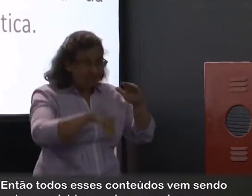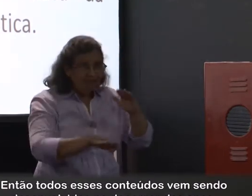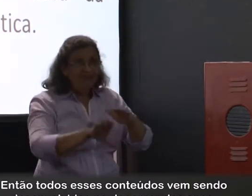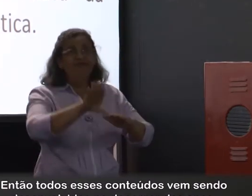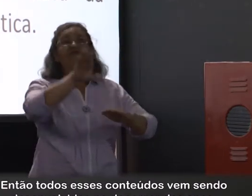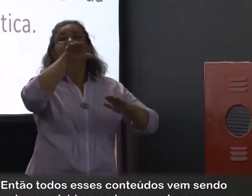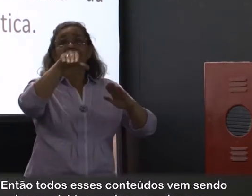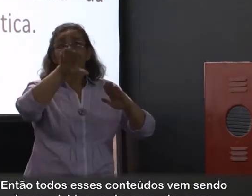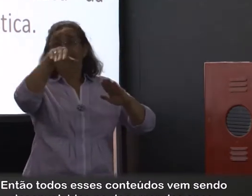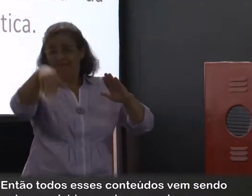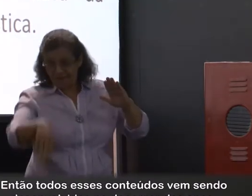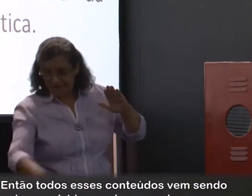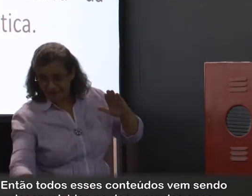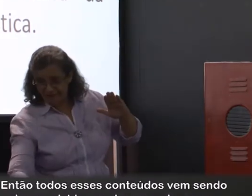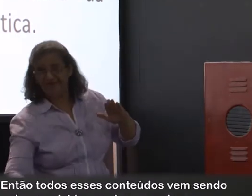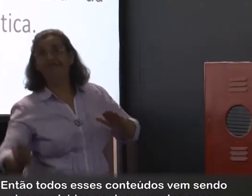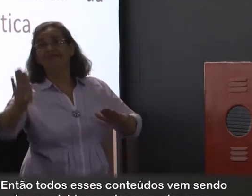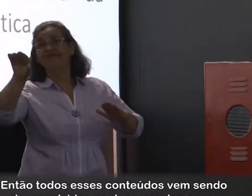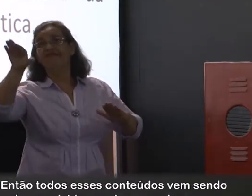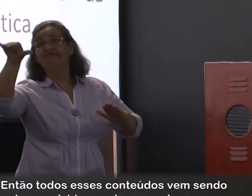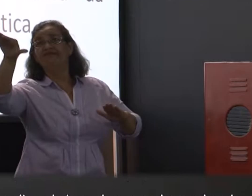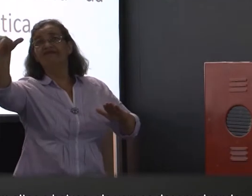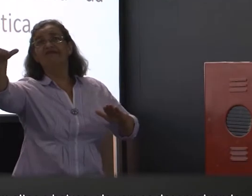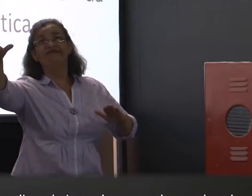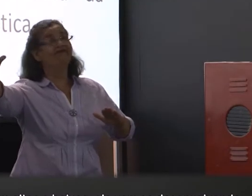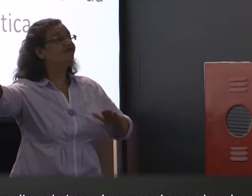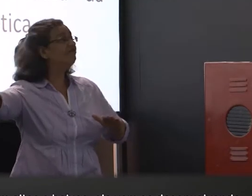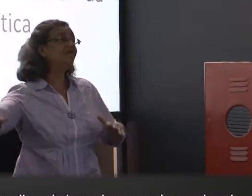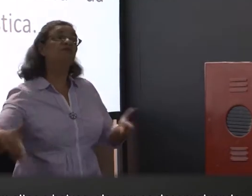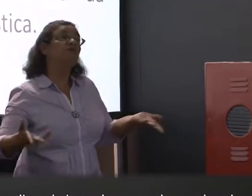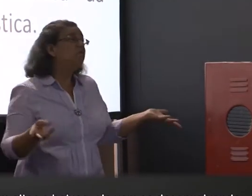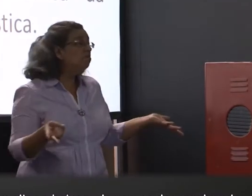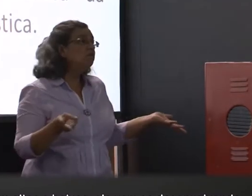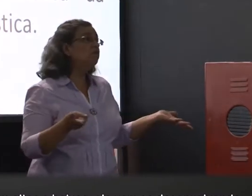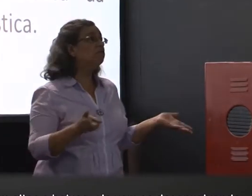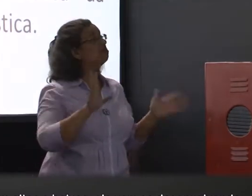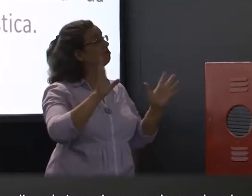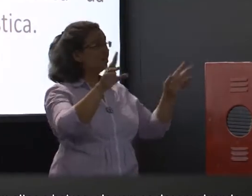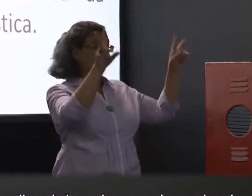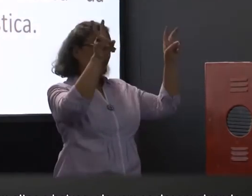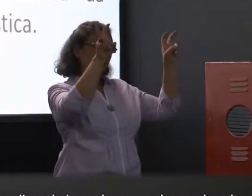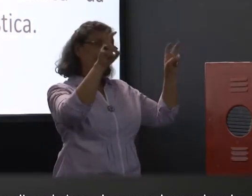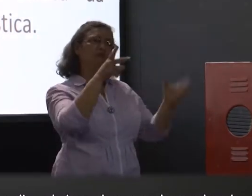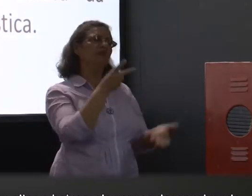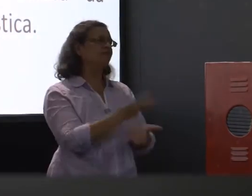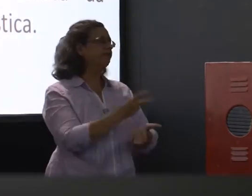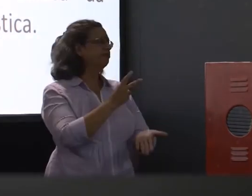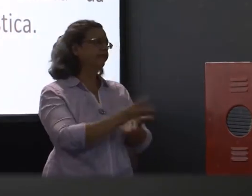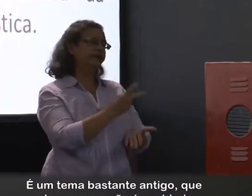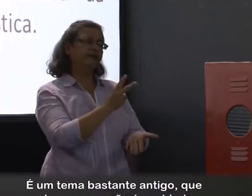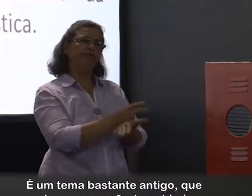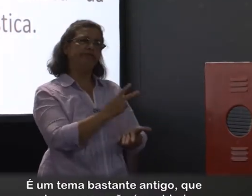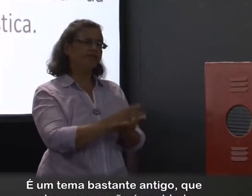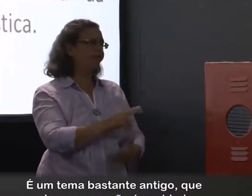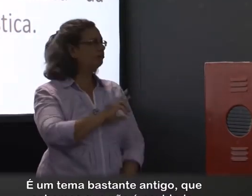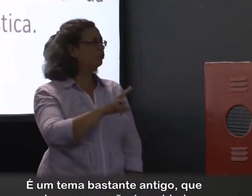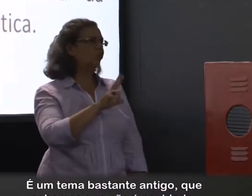sendo desenvolvidos no decorrer dos anos, com altos e baixos, ele vem se desenvolvendo. É um tema